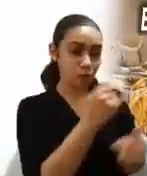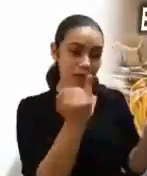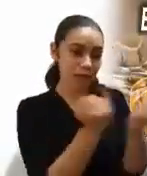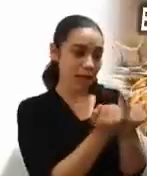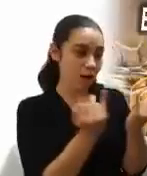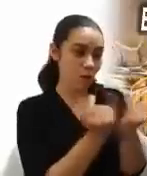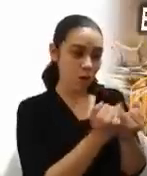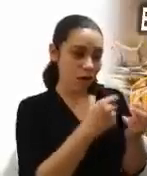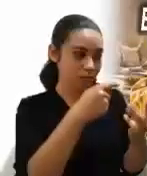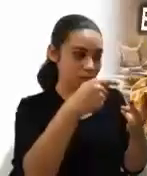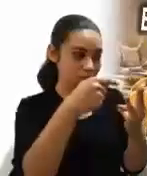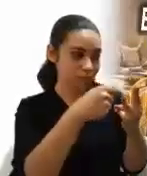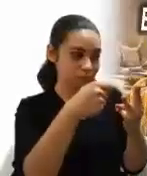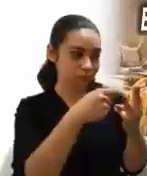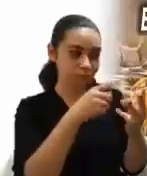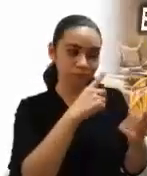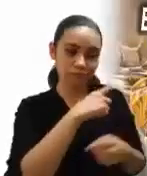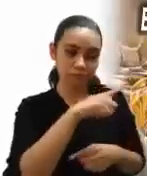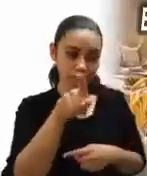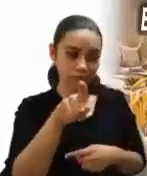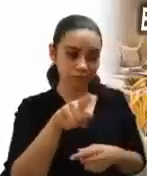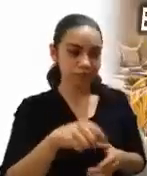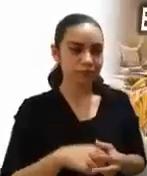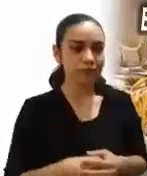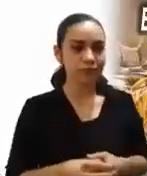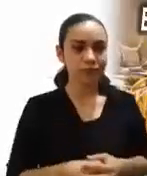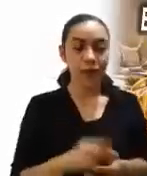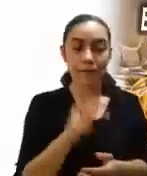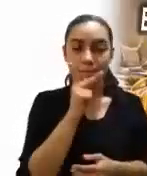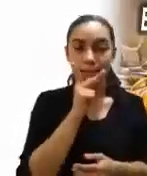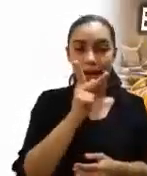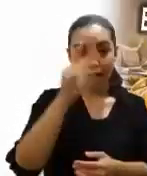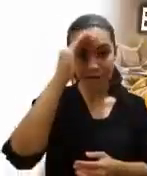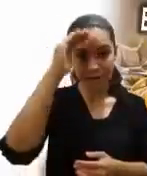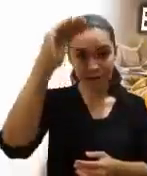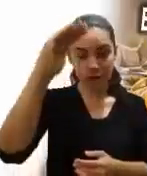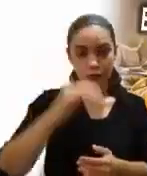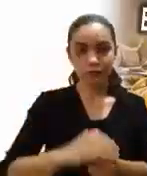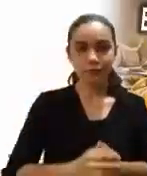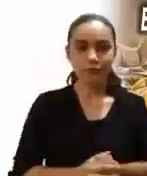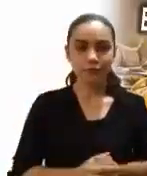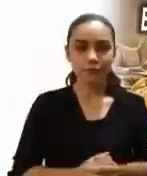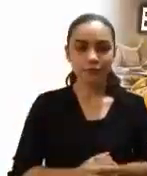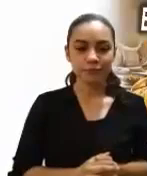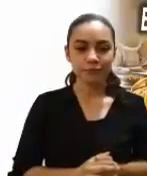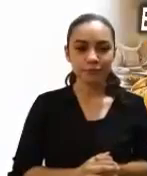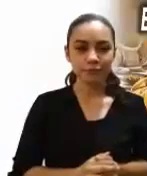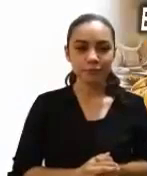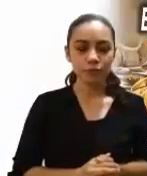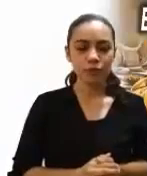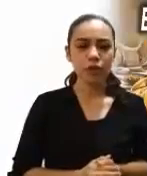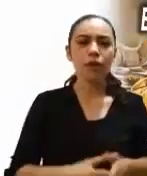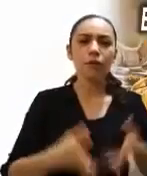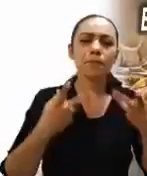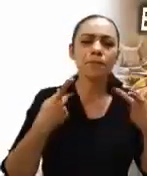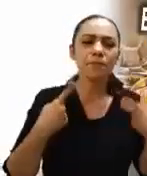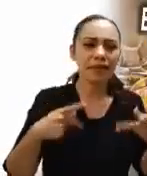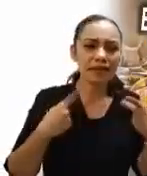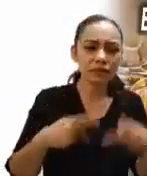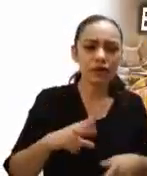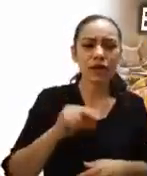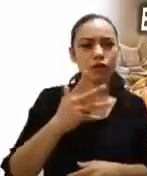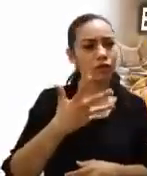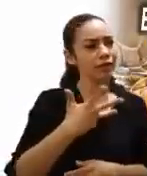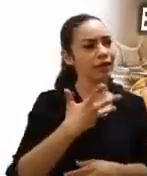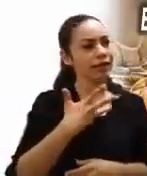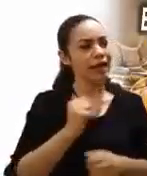sin referencias se pierde vagando sin sentido. Necesita referentes